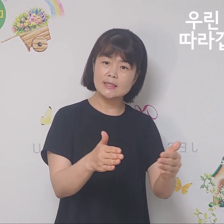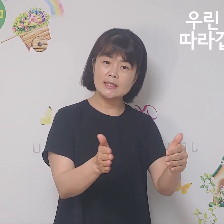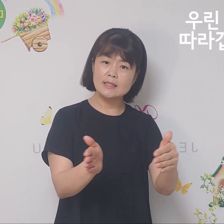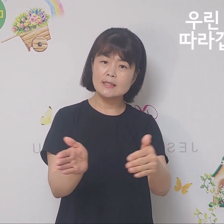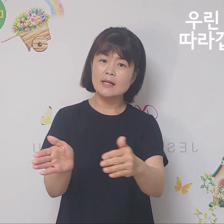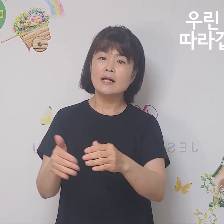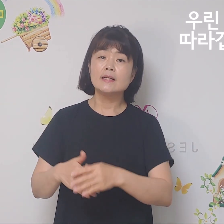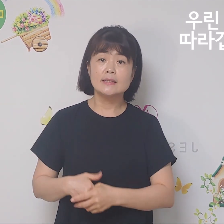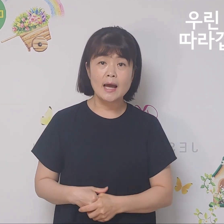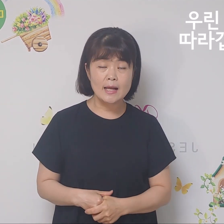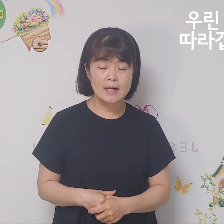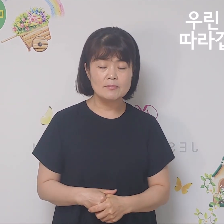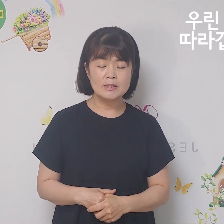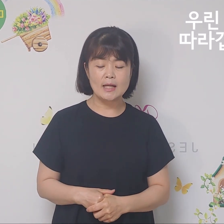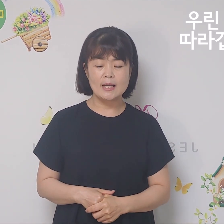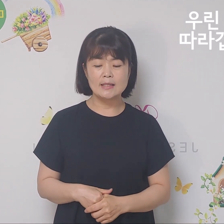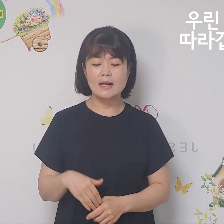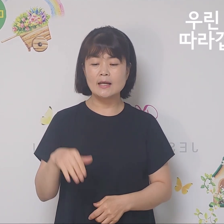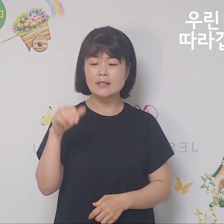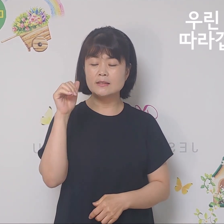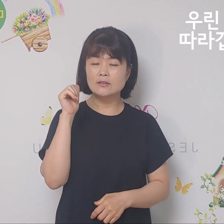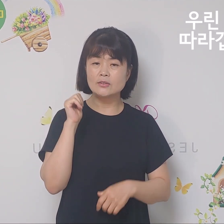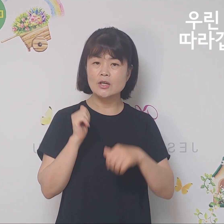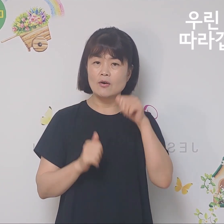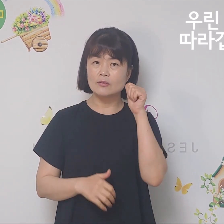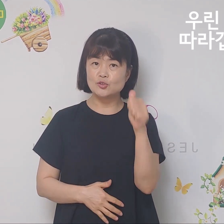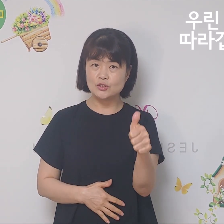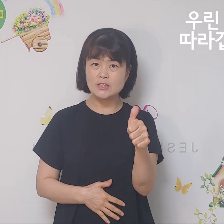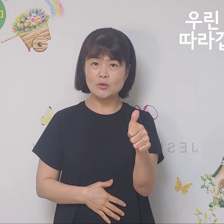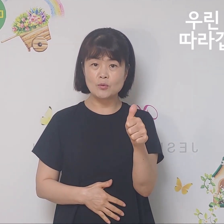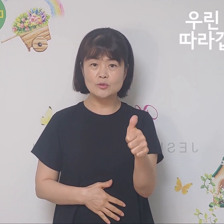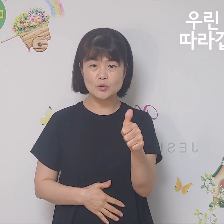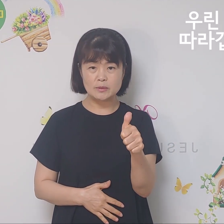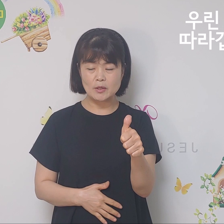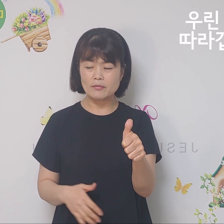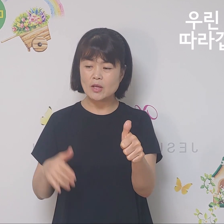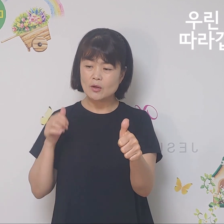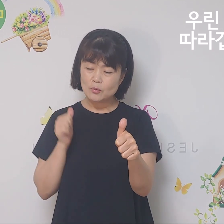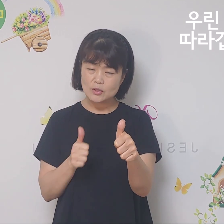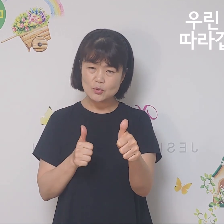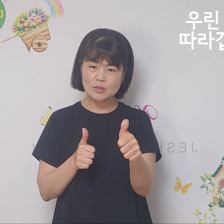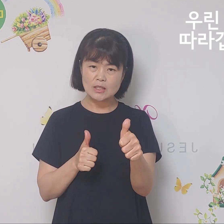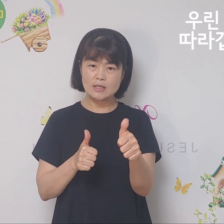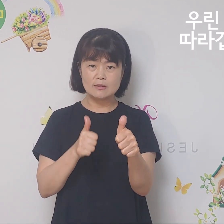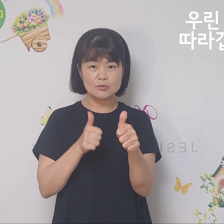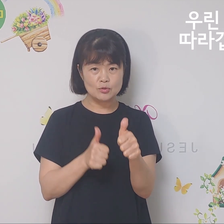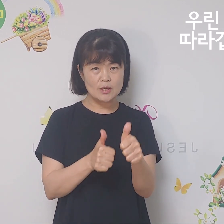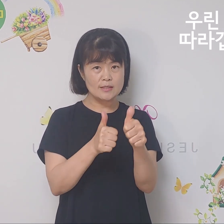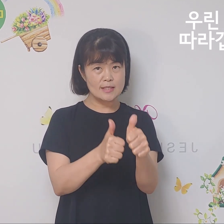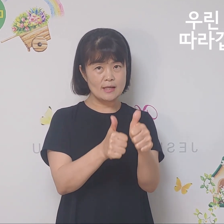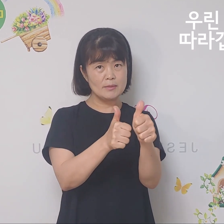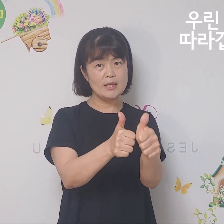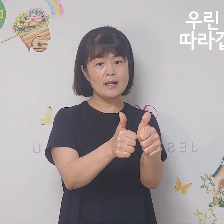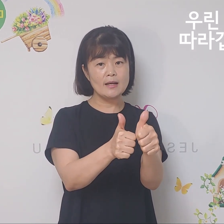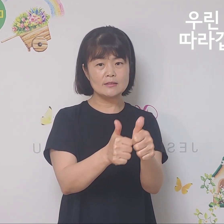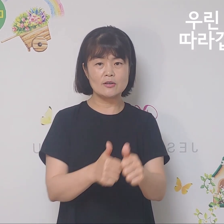길 따라갑니다. 따라가다는 건요 주인이 오른손이면 왼손이 뒤에 있는 사람이 따라가는 거예요.